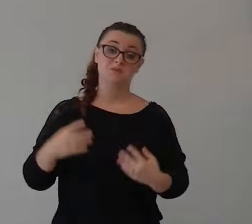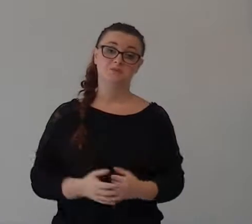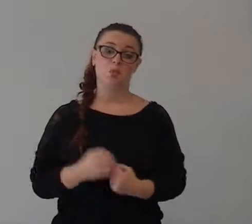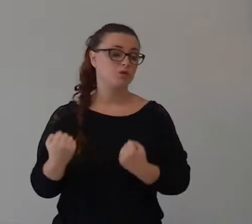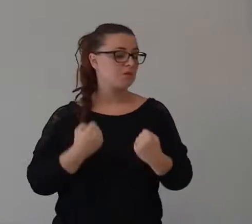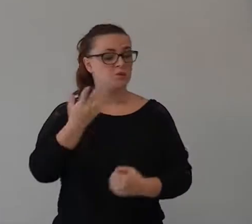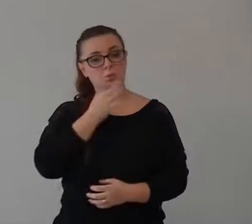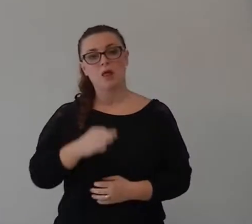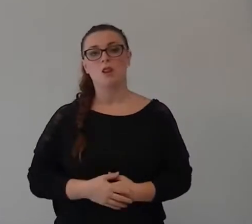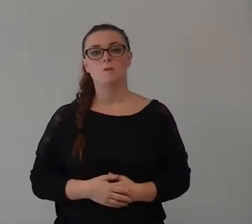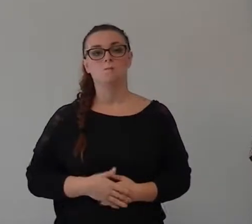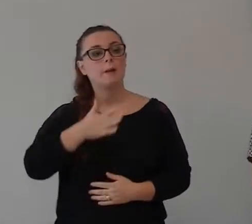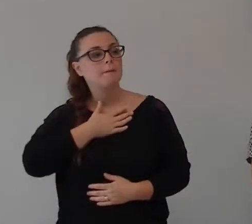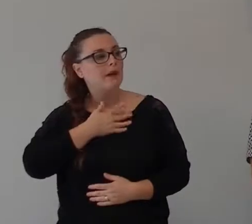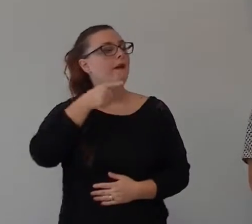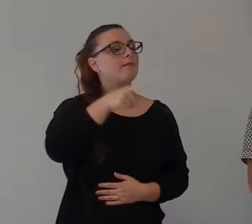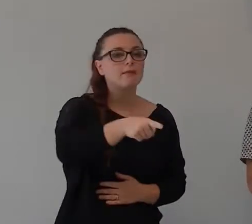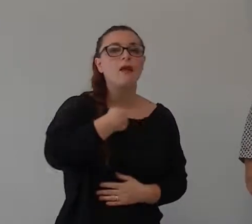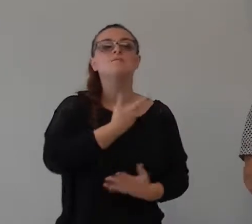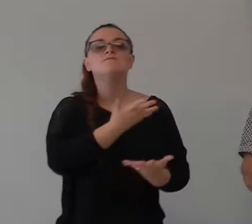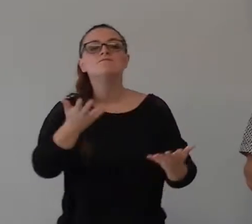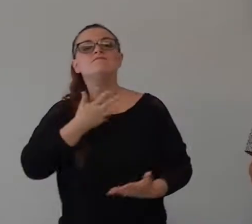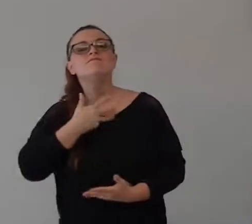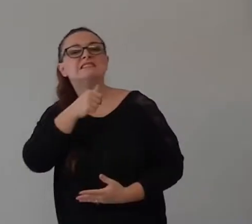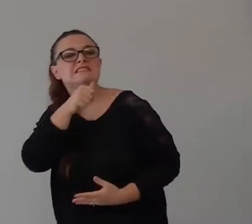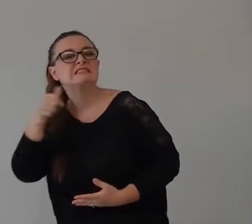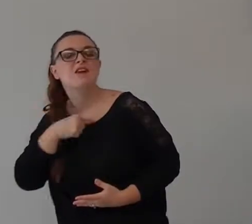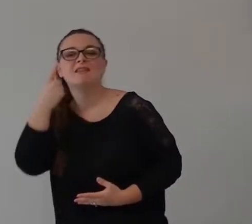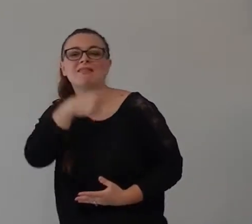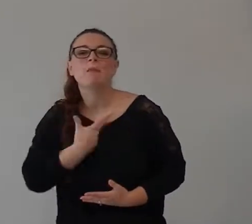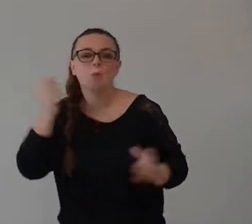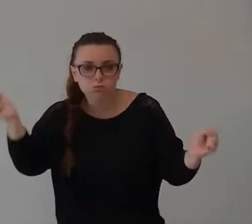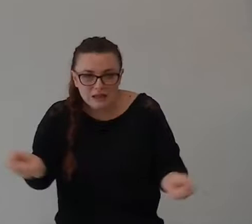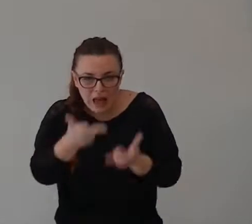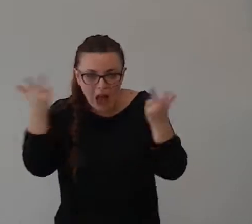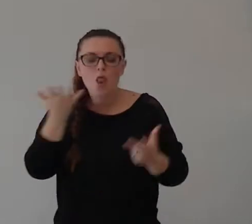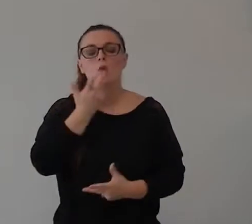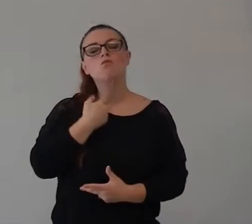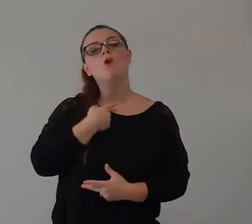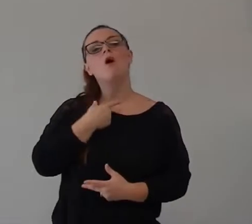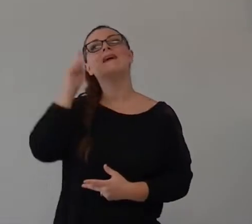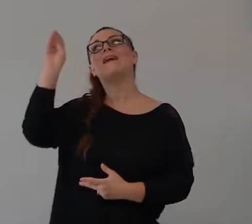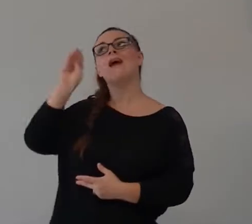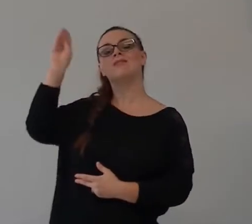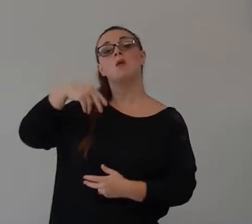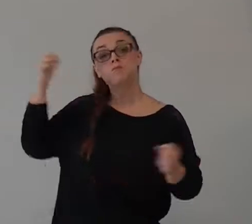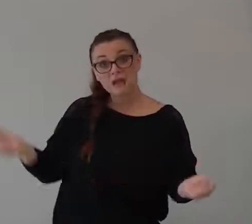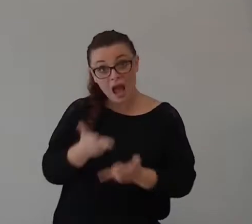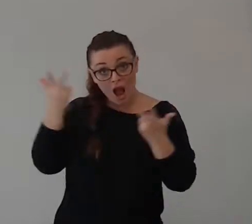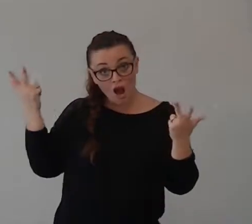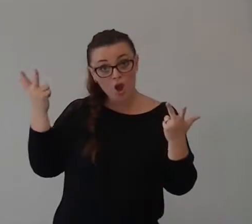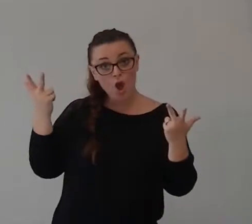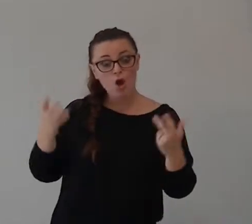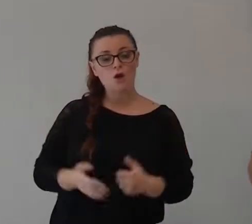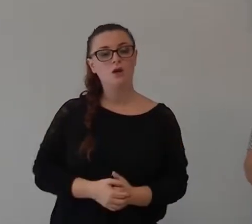Per te, per me, se hai bisogno di un miracolo, se è un miracolo che stai chiedendo nella tua vita,